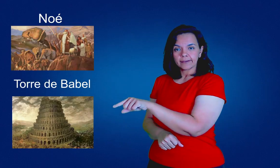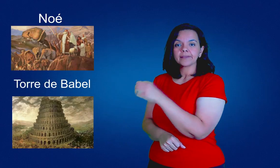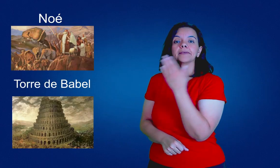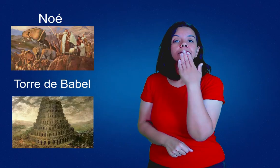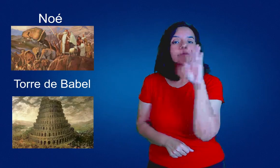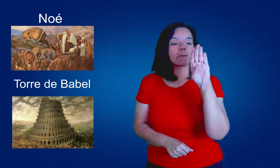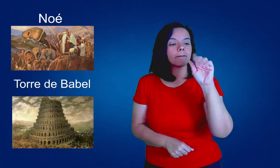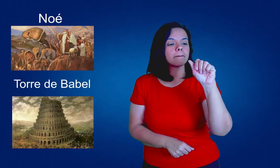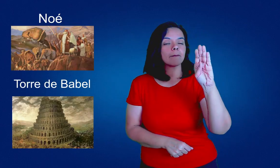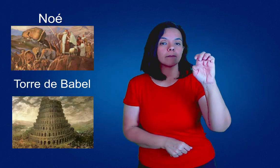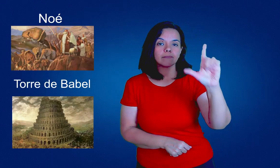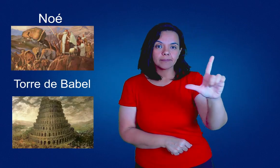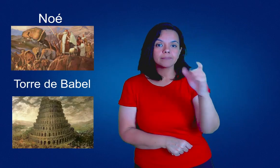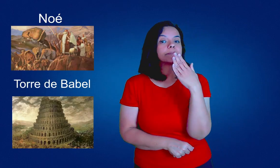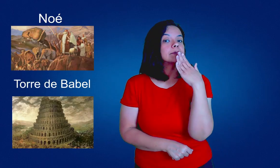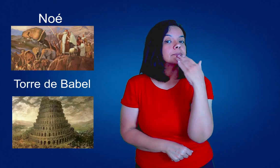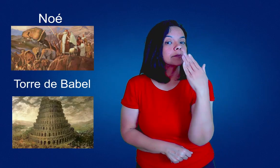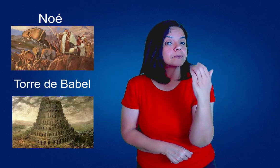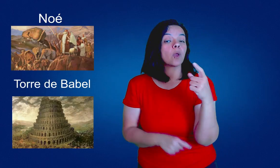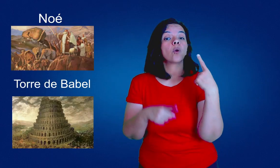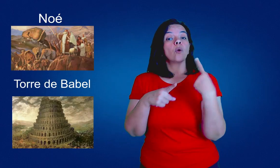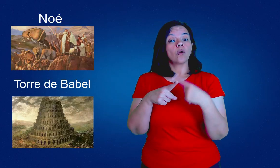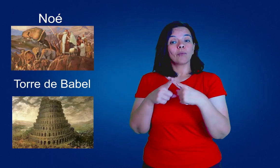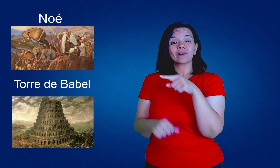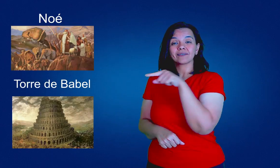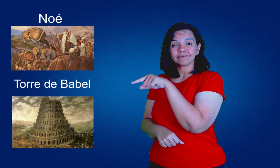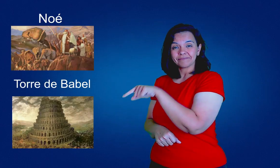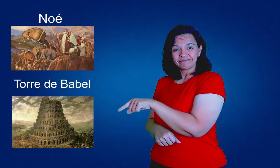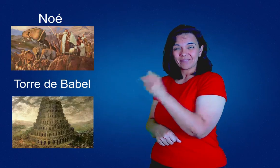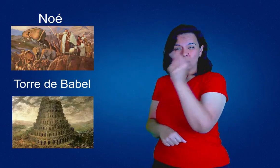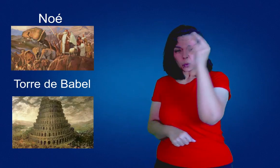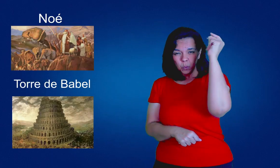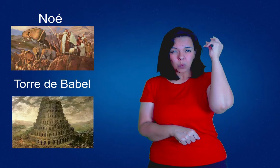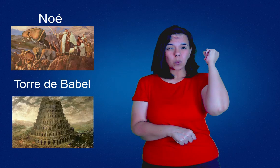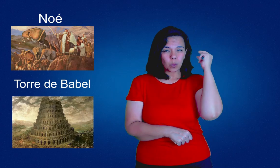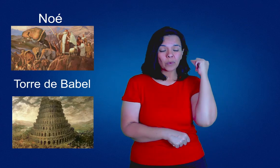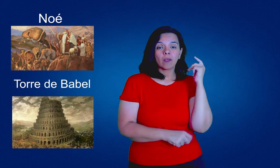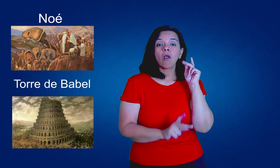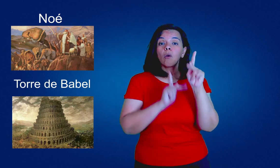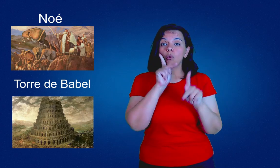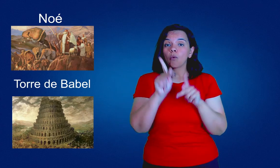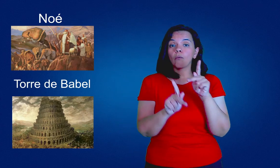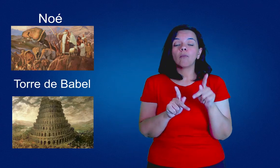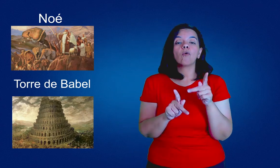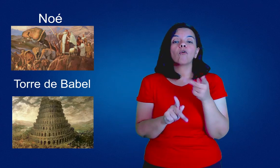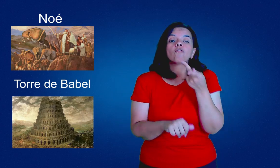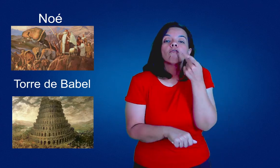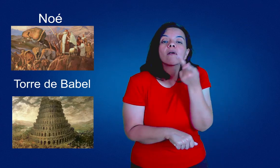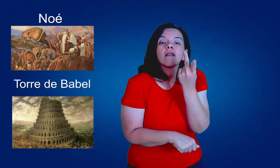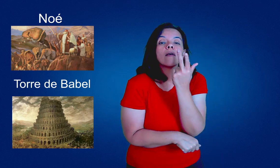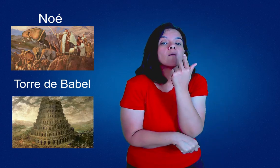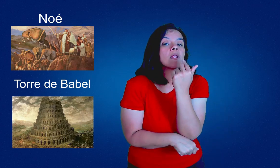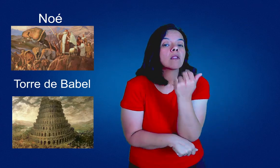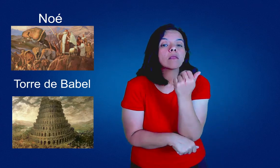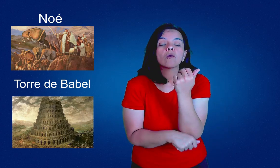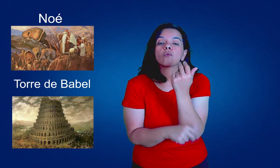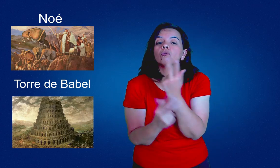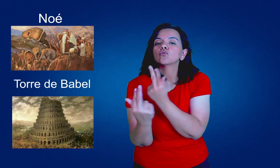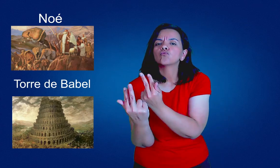movimento. E Babel, ele é feito assim, porque há muito tempo, aquele